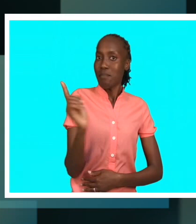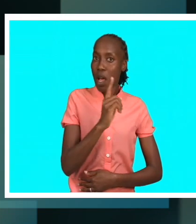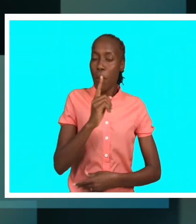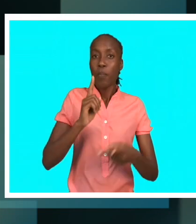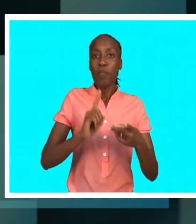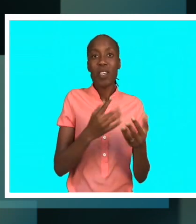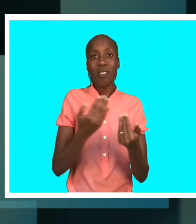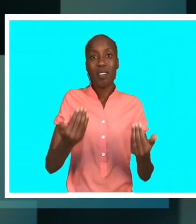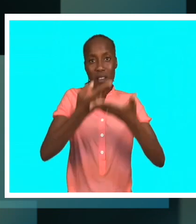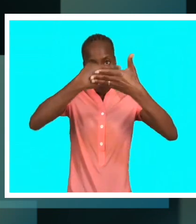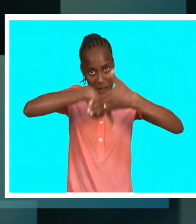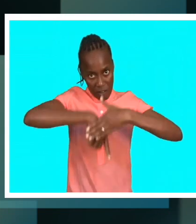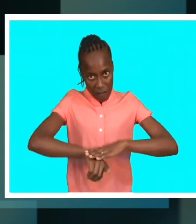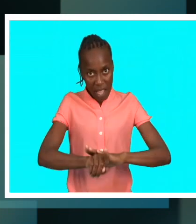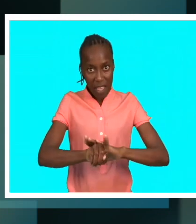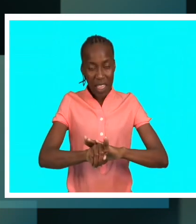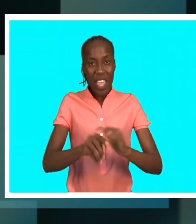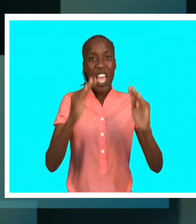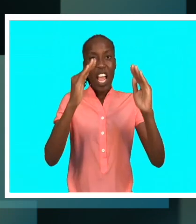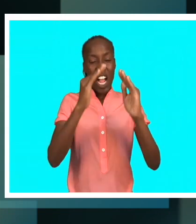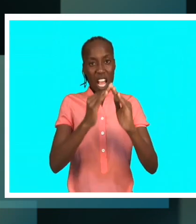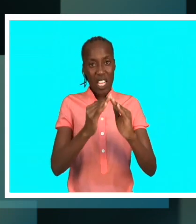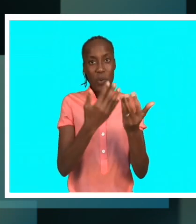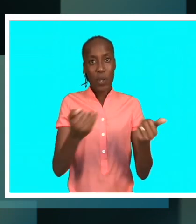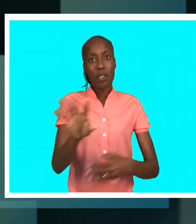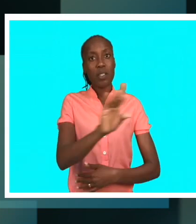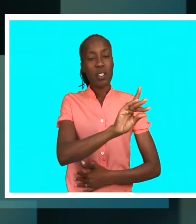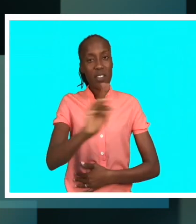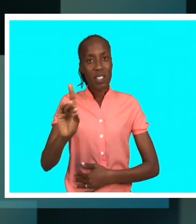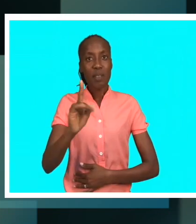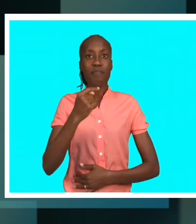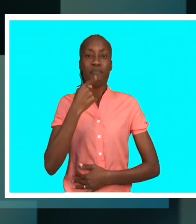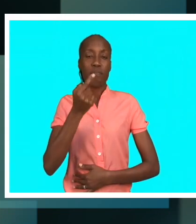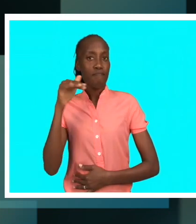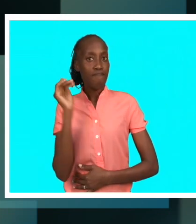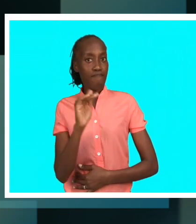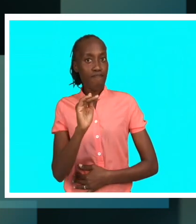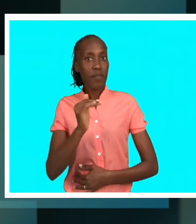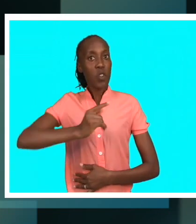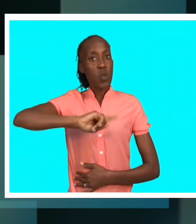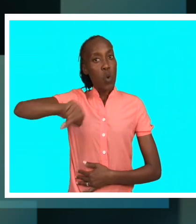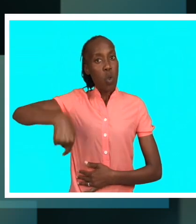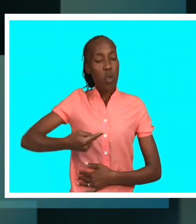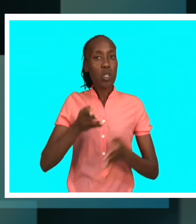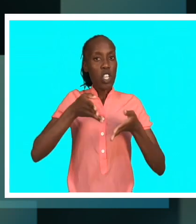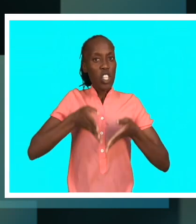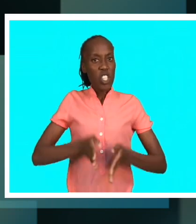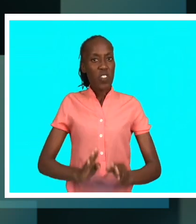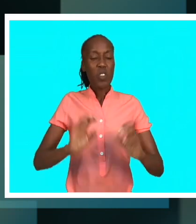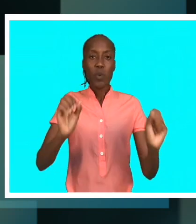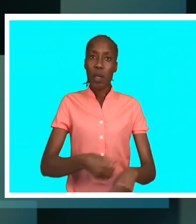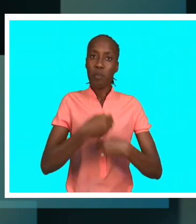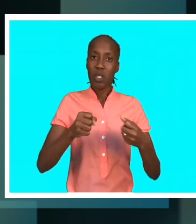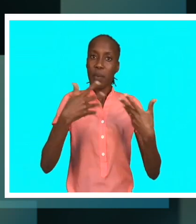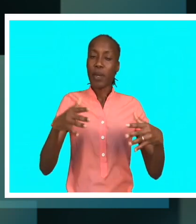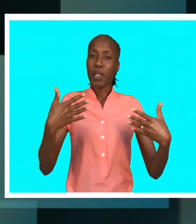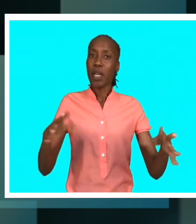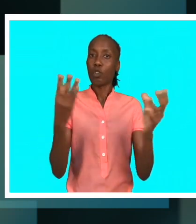quando vêem a criança entrar numa casa que tem uma criança especial. Chamam os filhos, não mandem que os nossos filhos vão